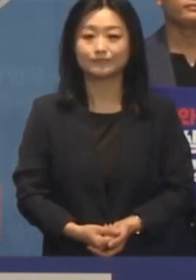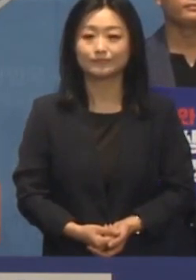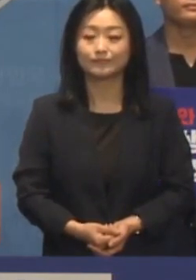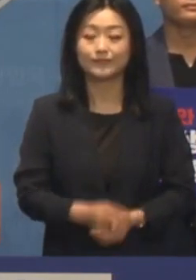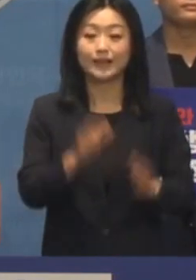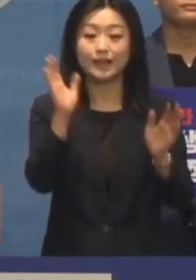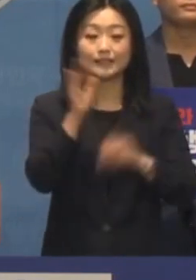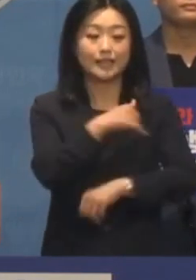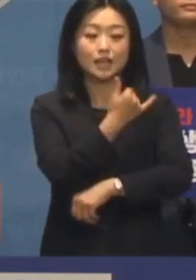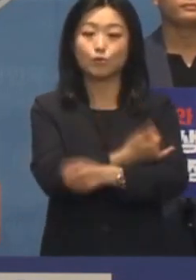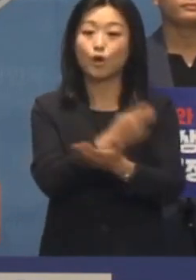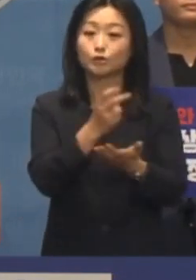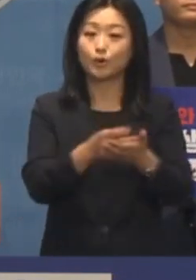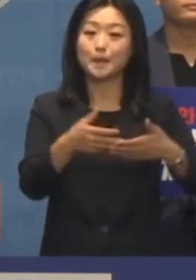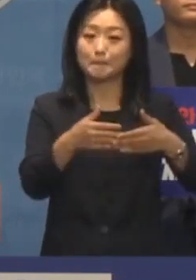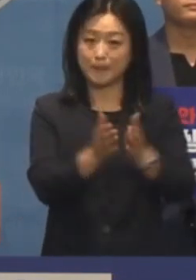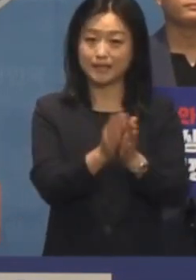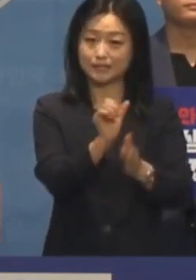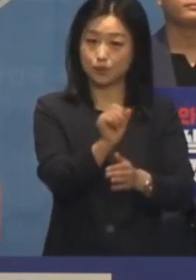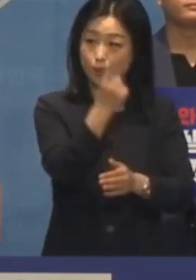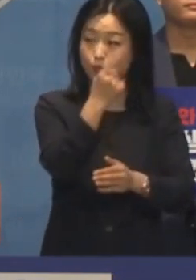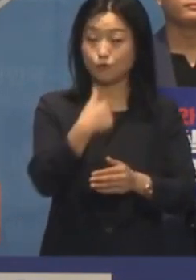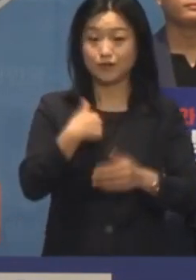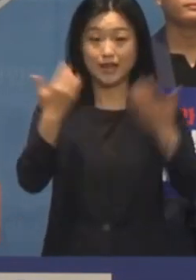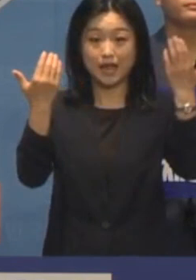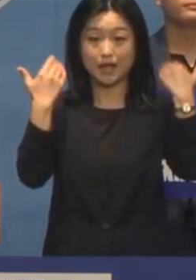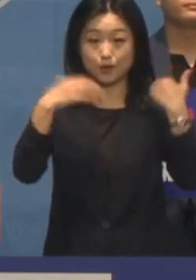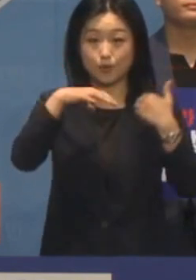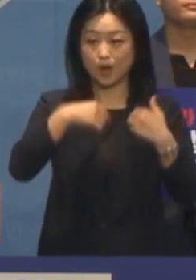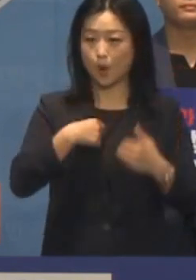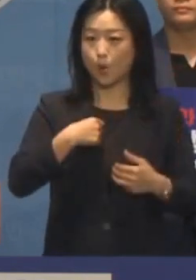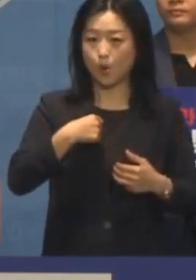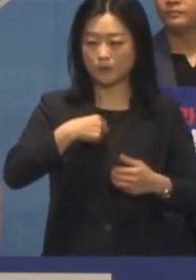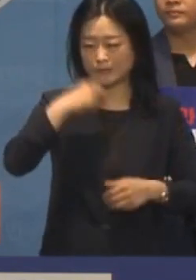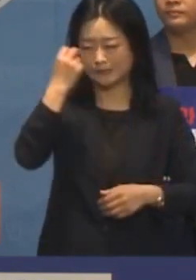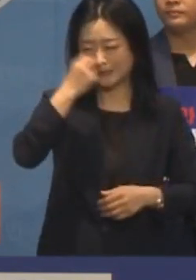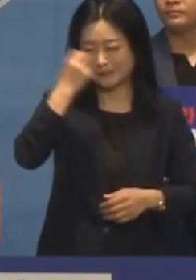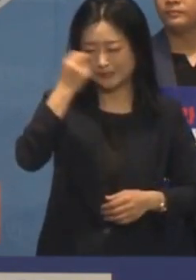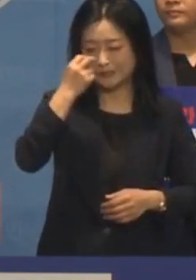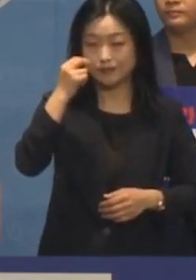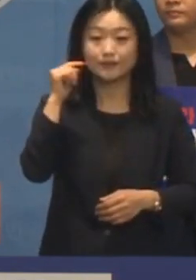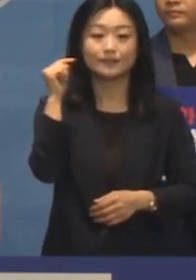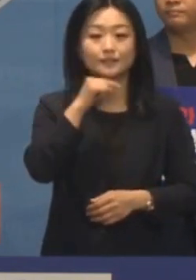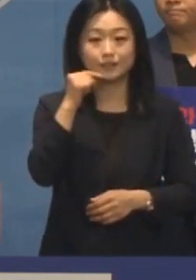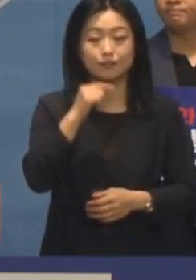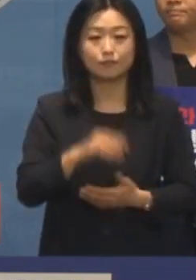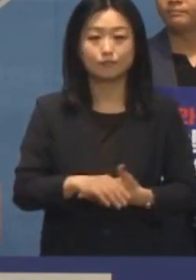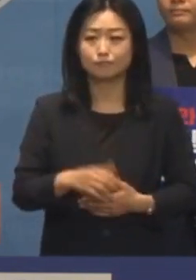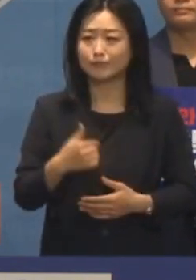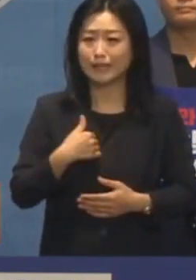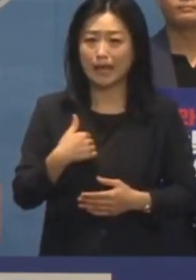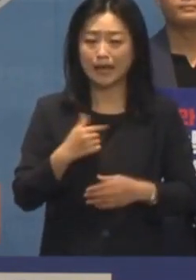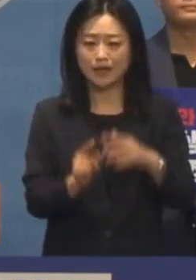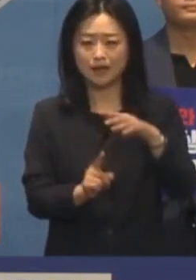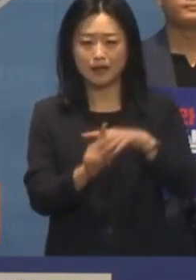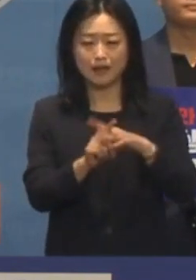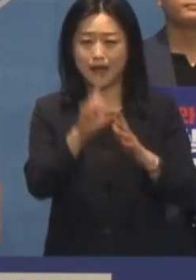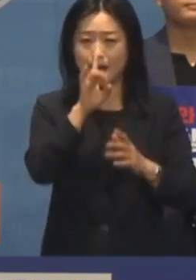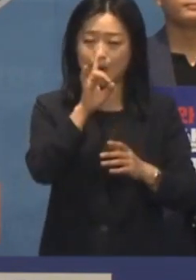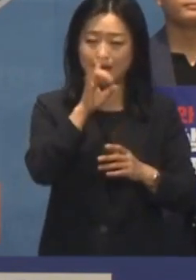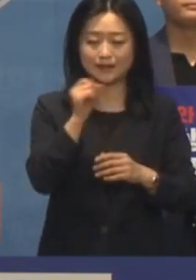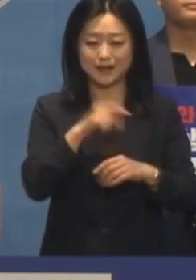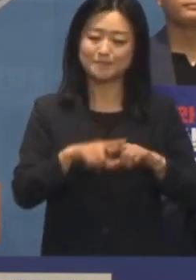학생 인권 조례가 폐지된 이후 저희 학교는 복장 검사가 더 강화되었습니다. 저는 별로 튀지 않는 복장으로 학교에